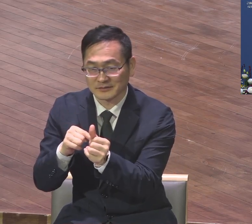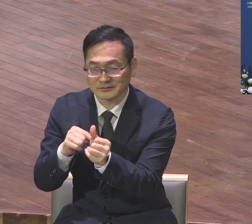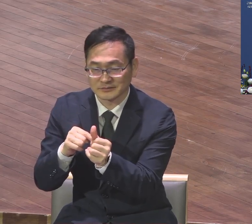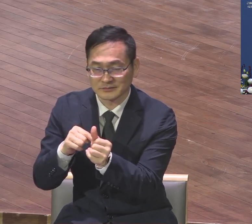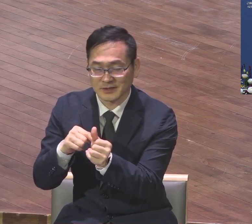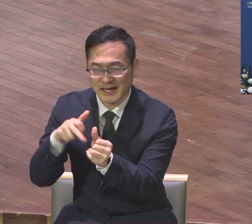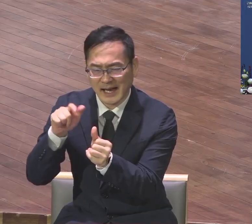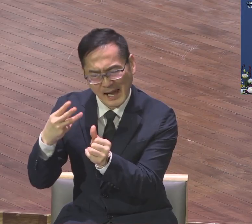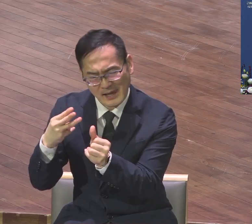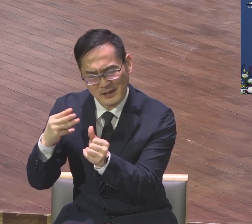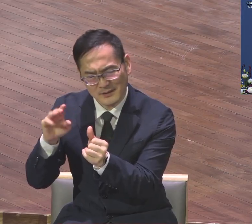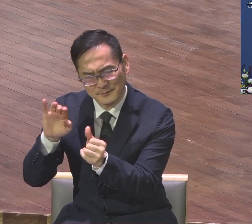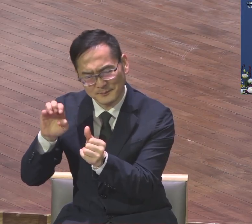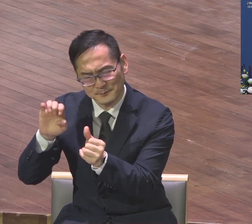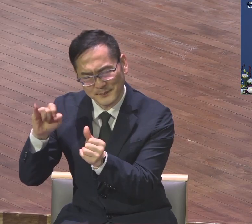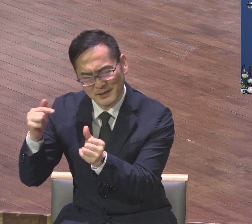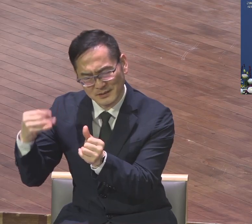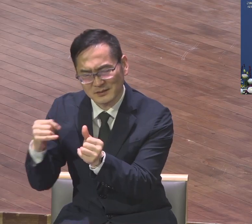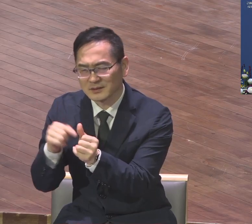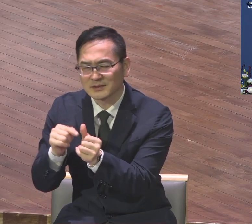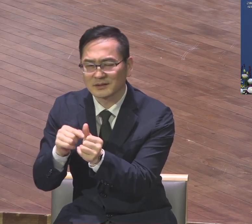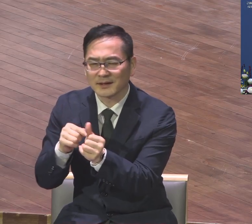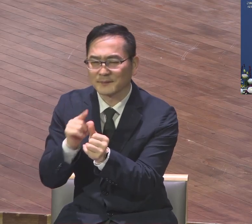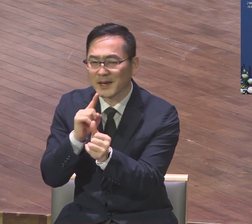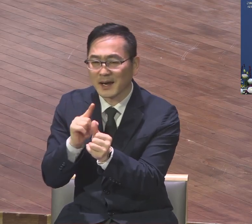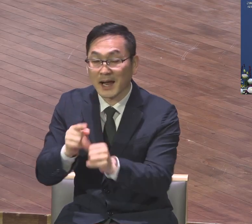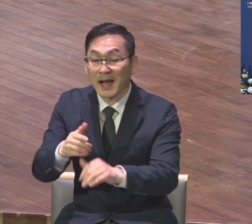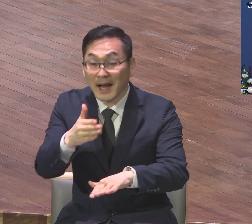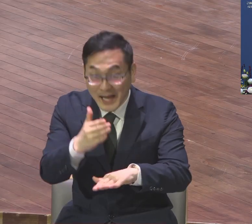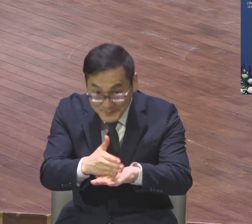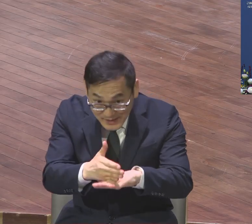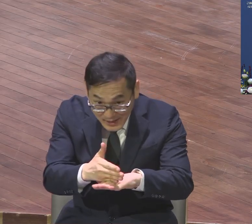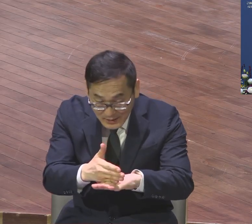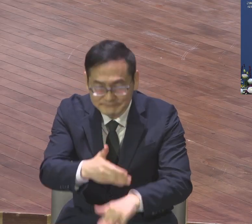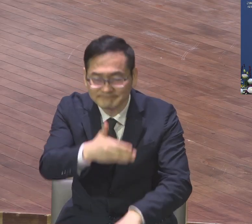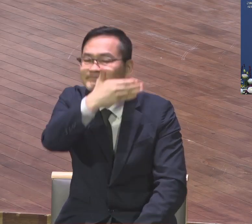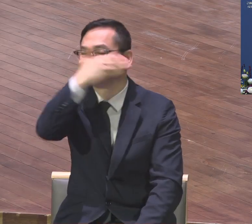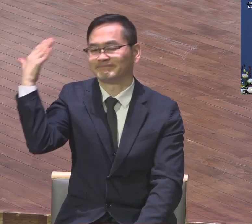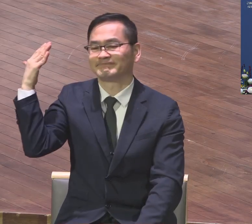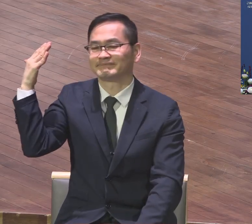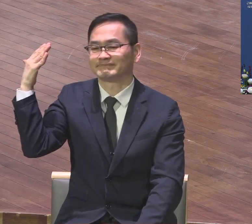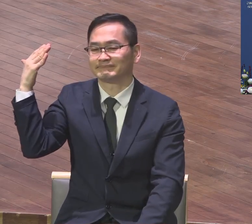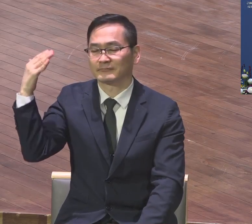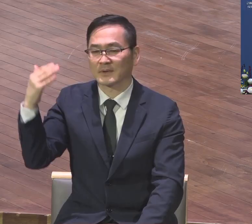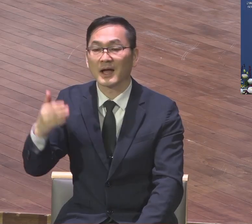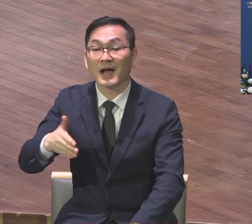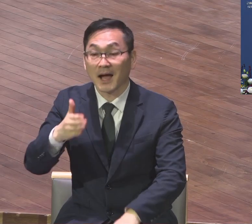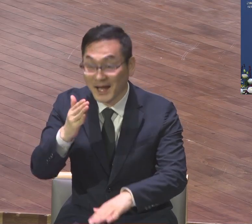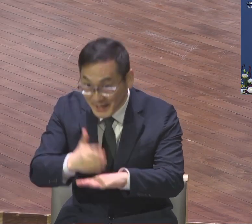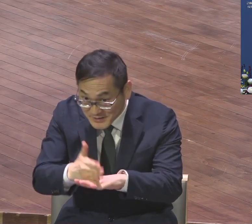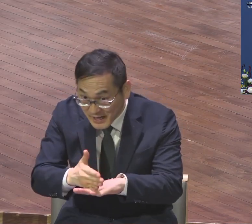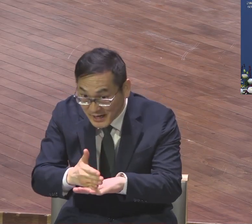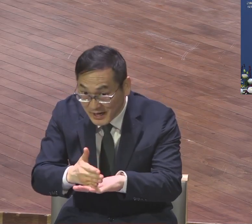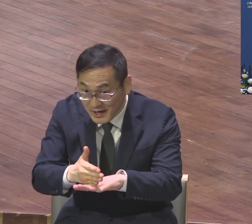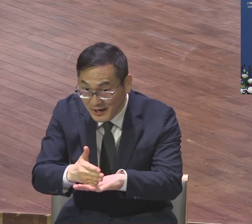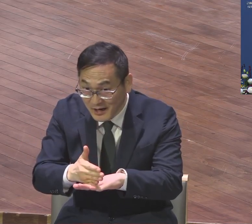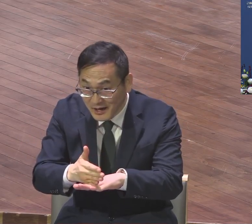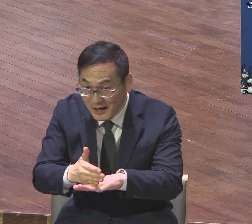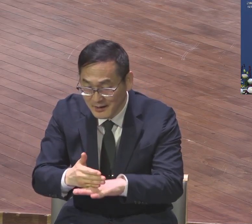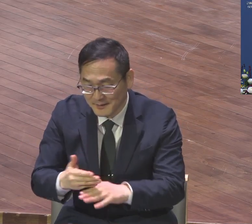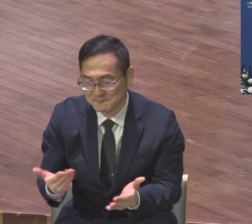했어요. 감사하라. 그러면 젊어진다. 감사하라.